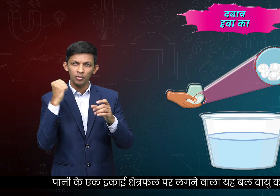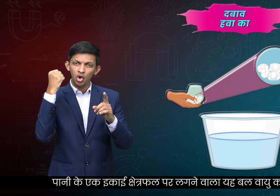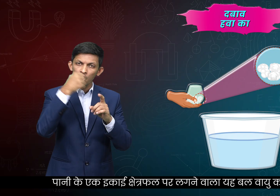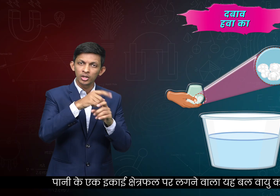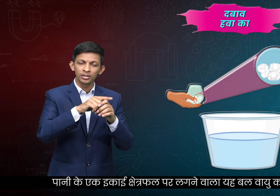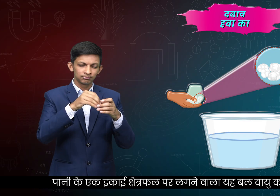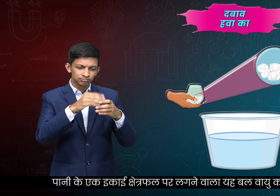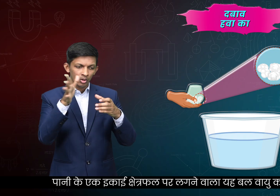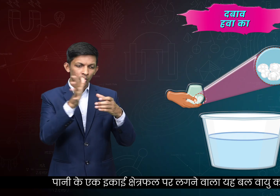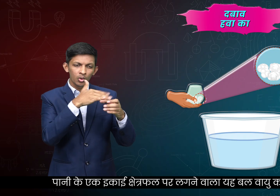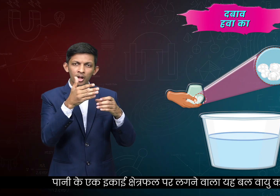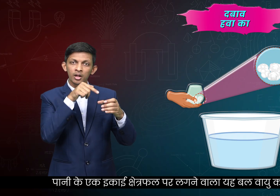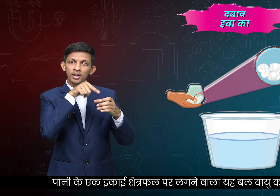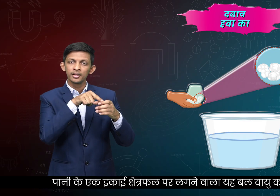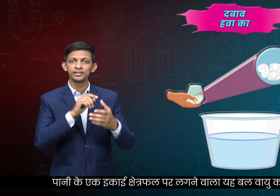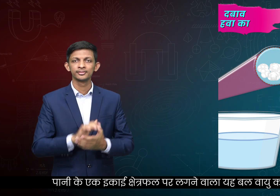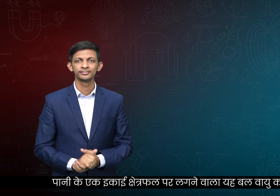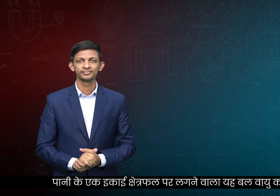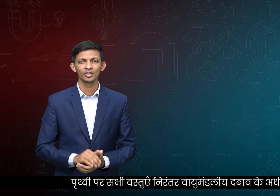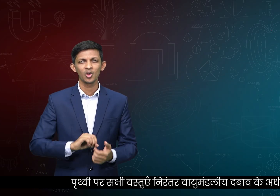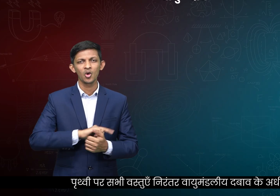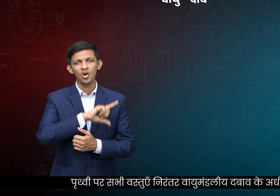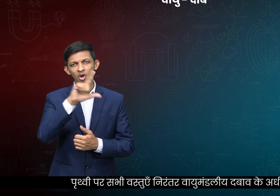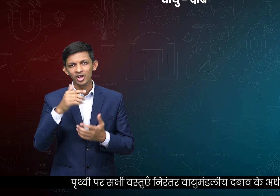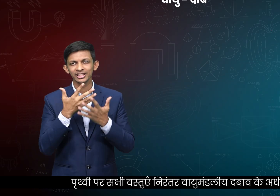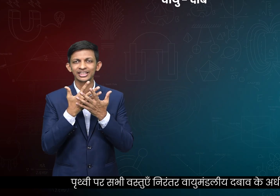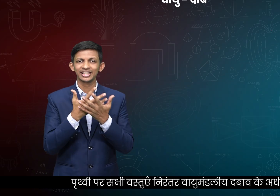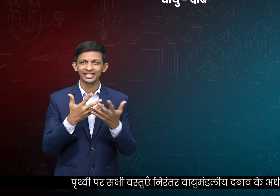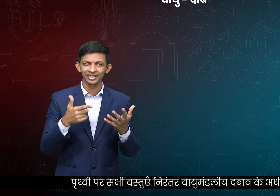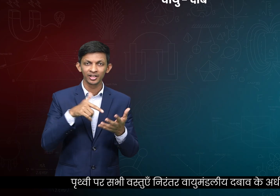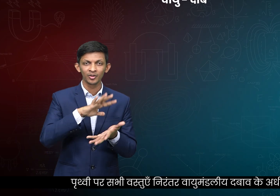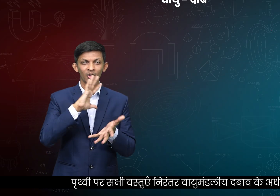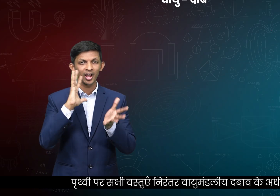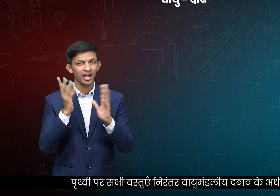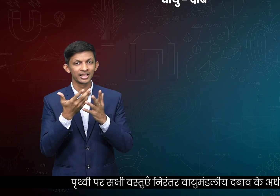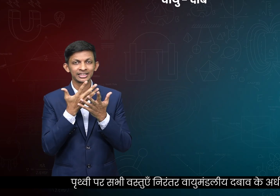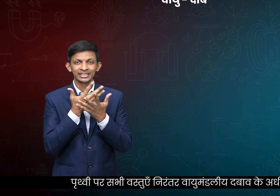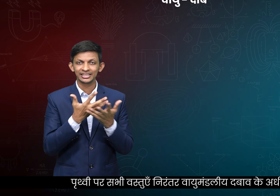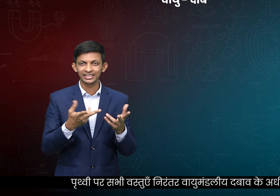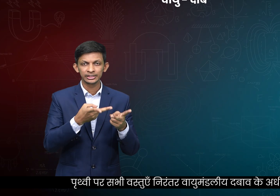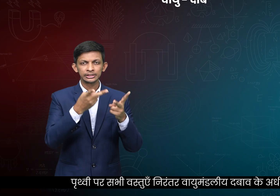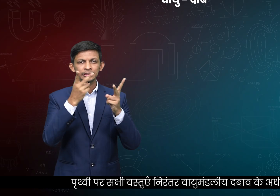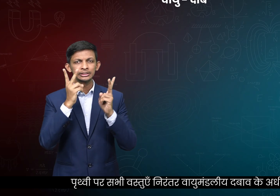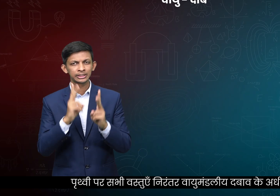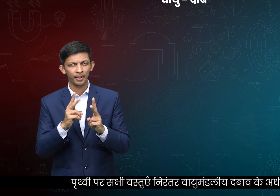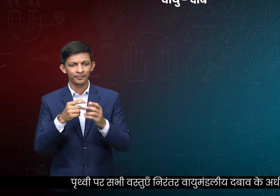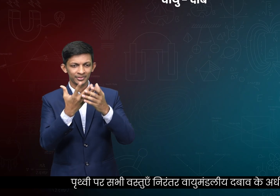लगने वाला यह बल वायु का दबाव है। पृथ्वी पर सभी वस्तुएं